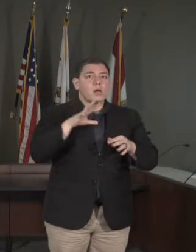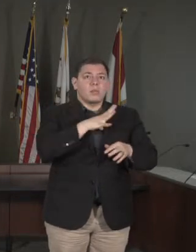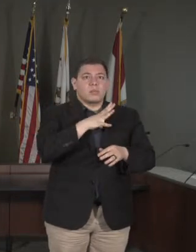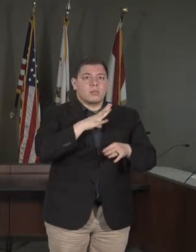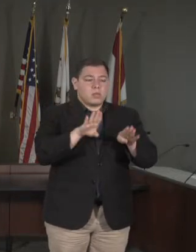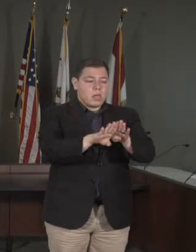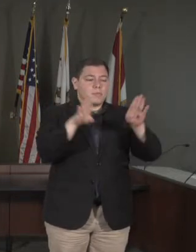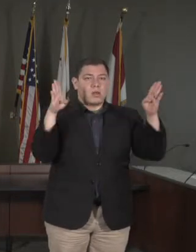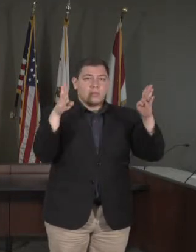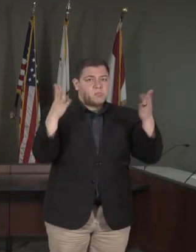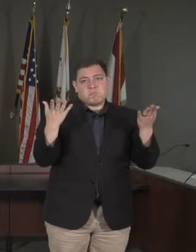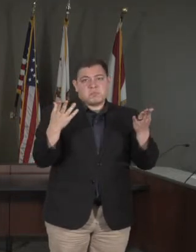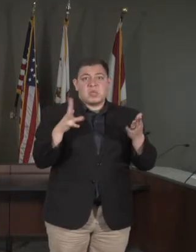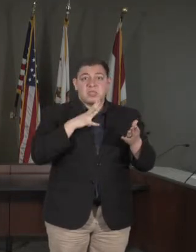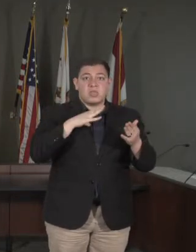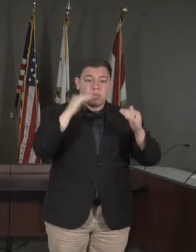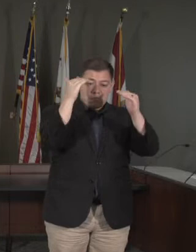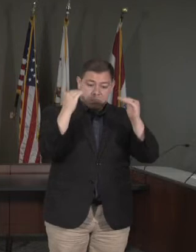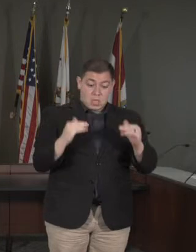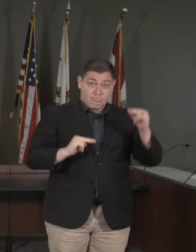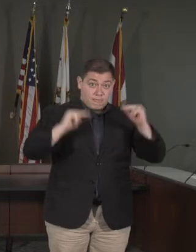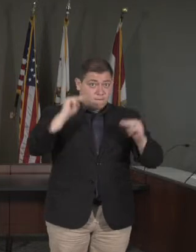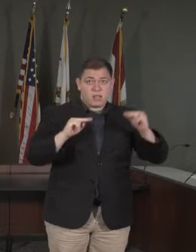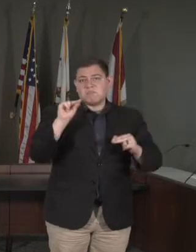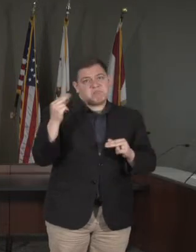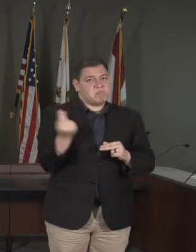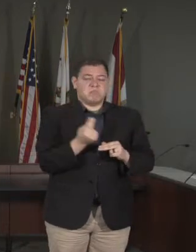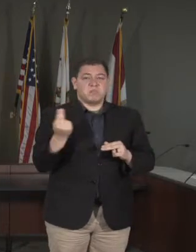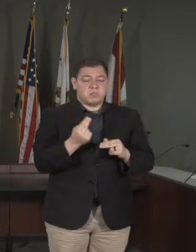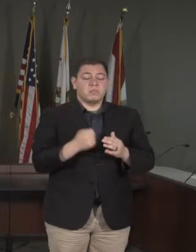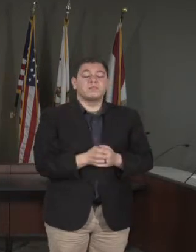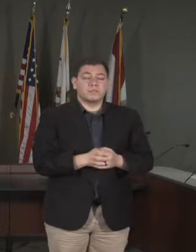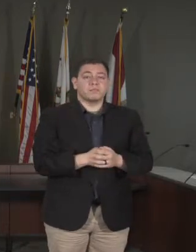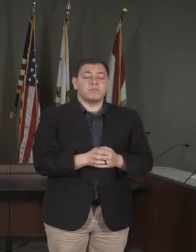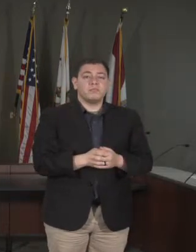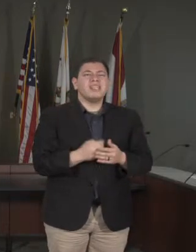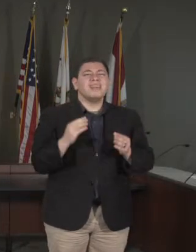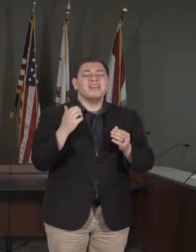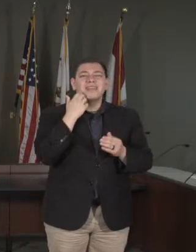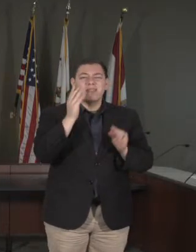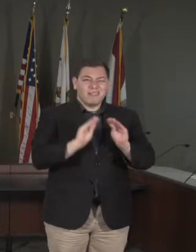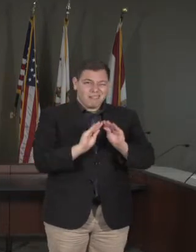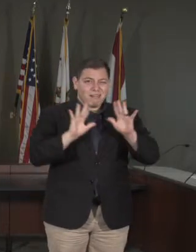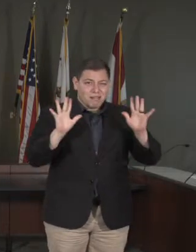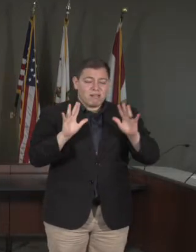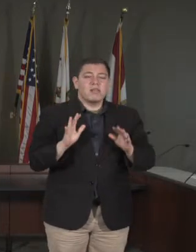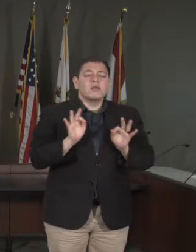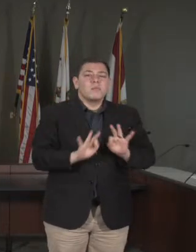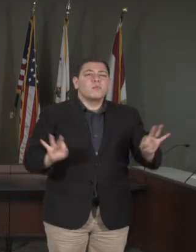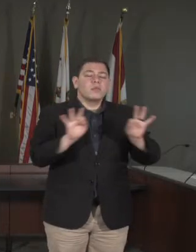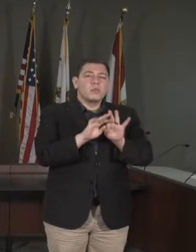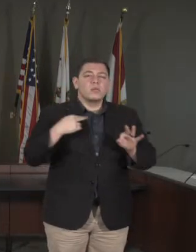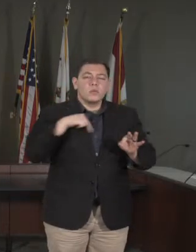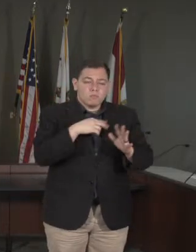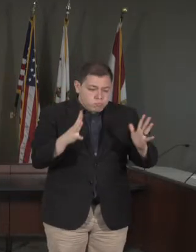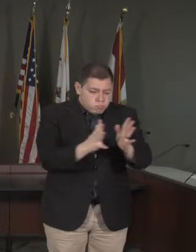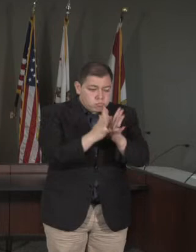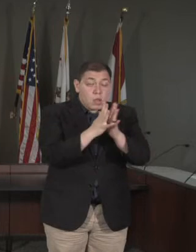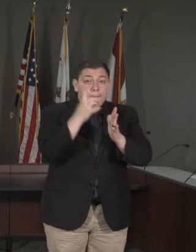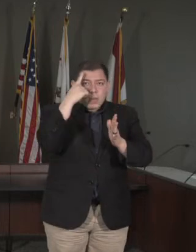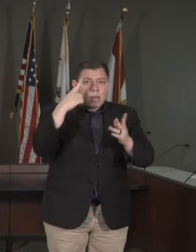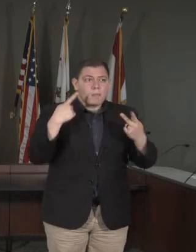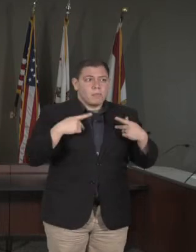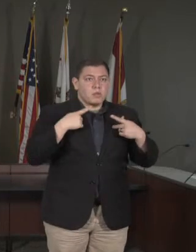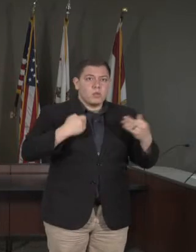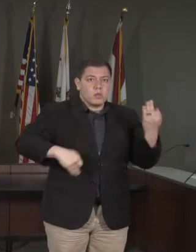transición a una nueva fase de respuestas a la pandemia. Quiero enfatizar que esto es necesario seguir trabajando de una manera equitativa